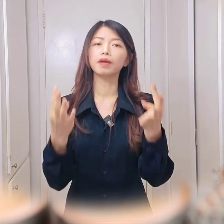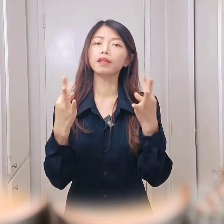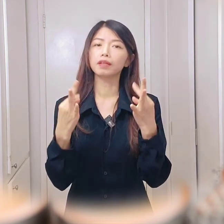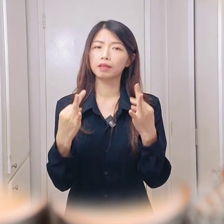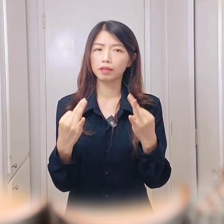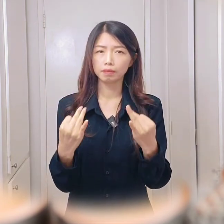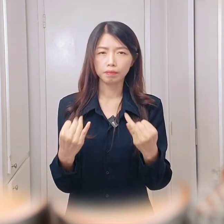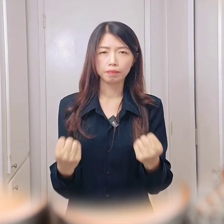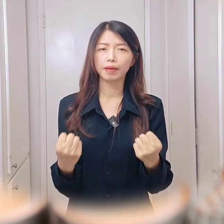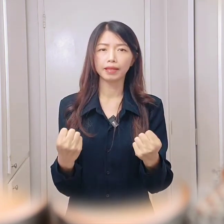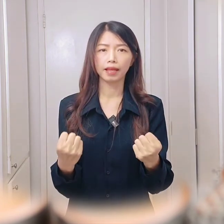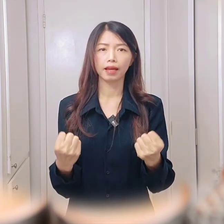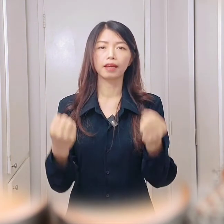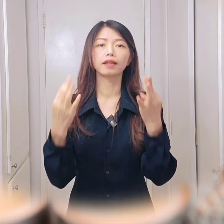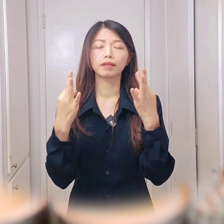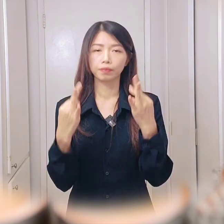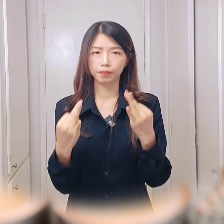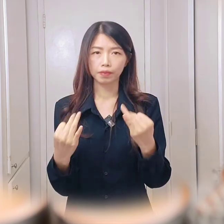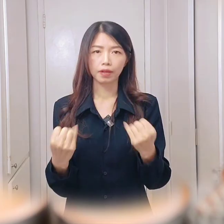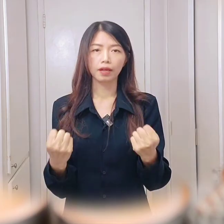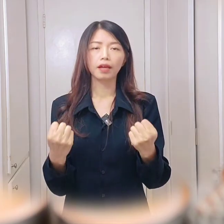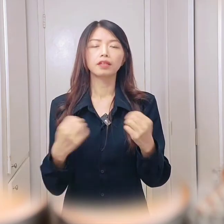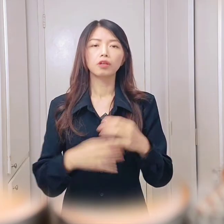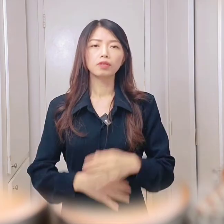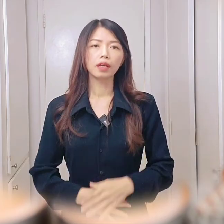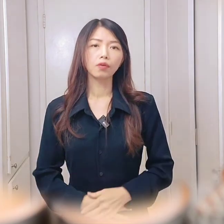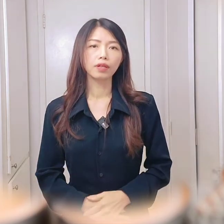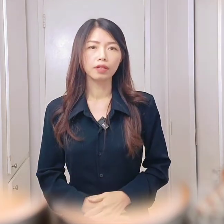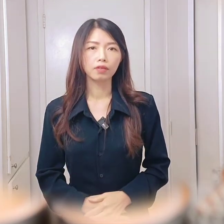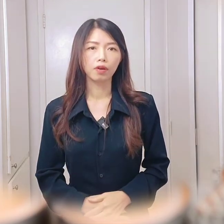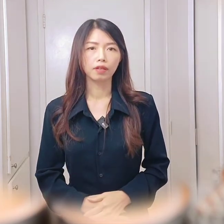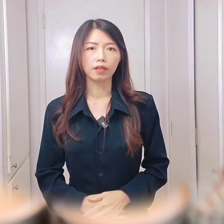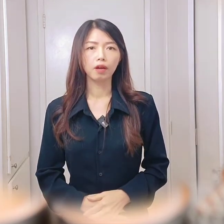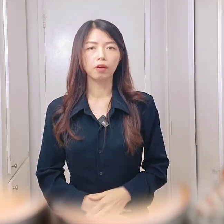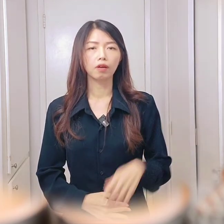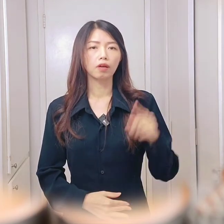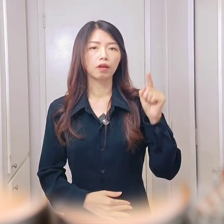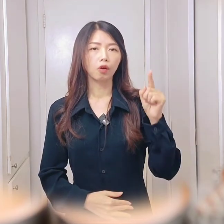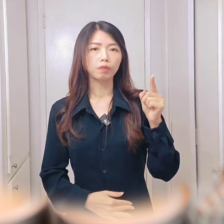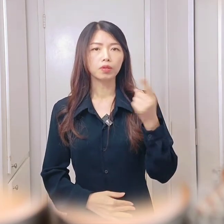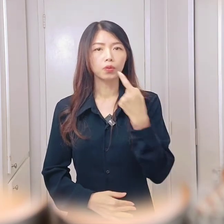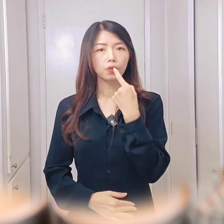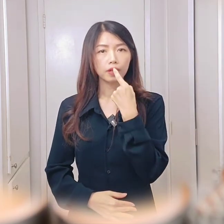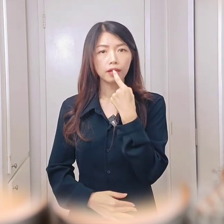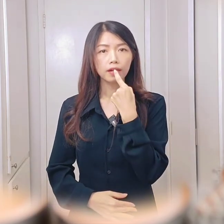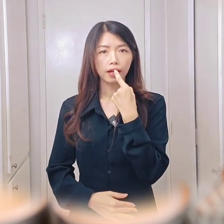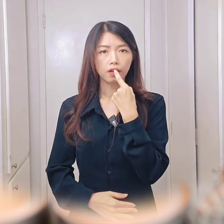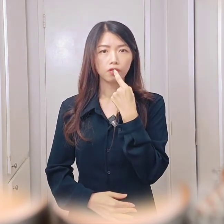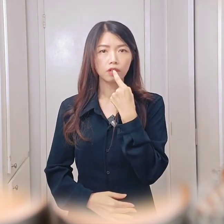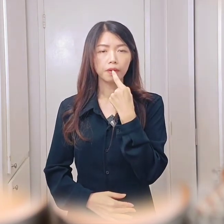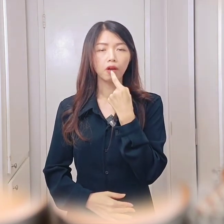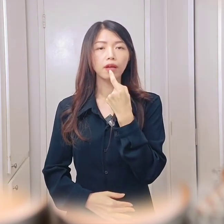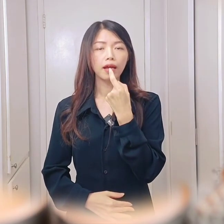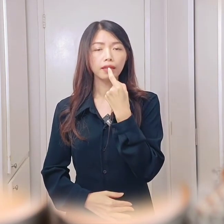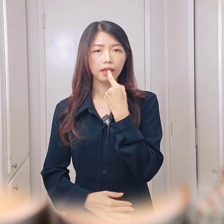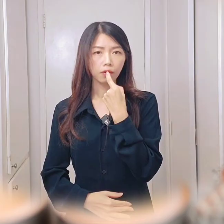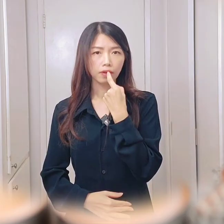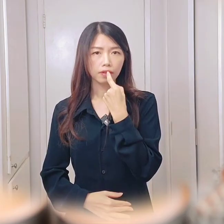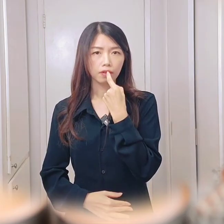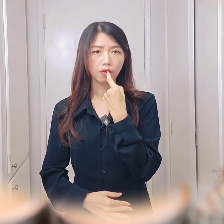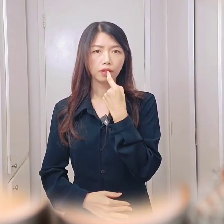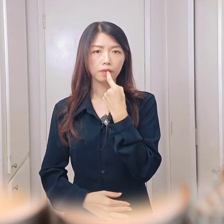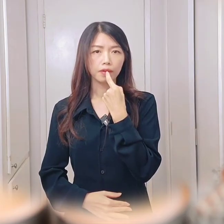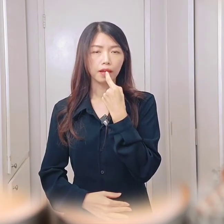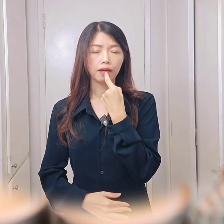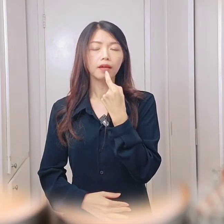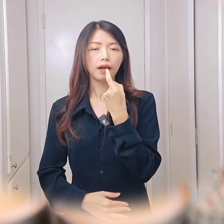접어주시면 많다. 천사라고 한 대수어는요. 검지로 이를 가리켜 주시면 하야타라고 하는